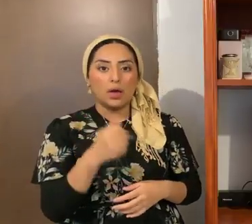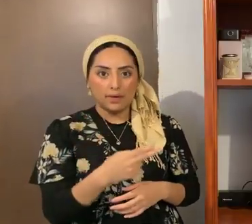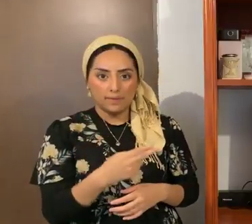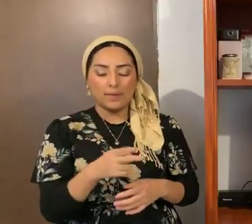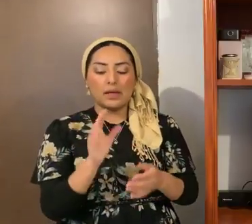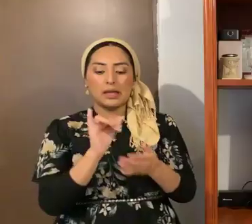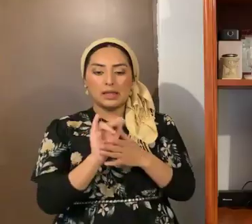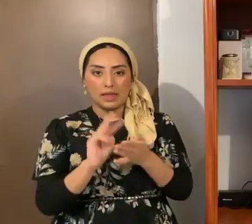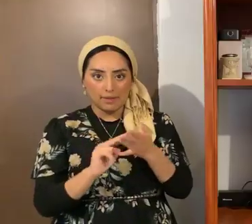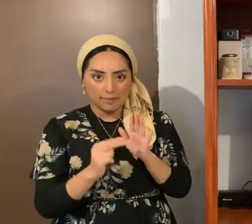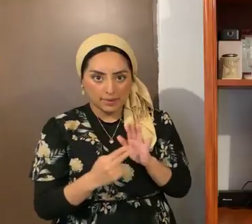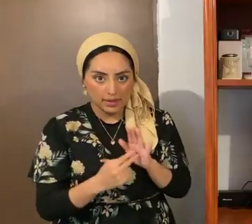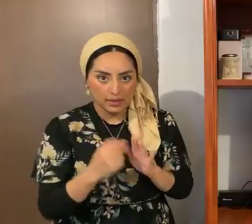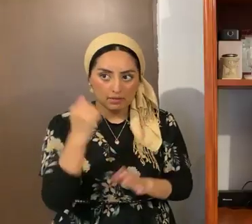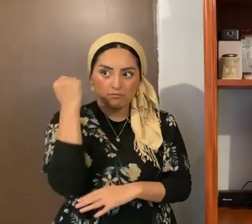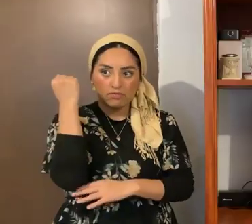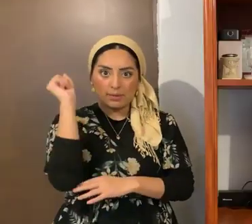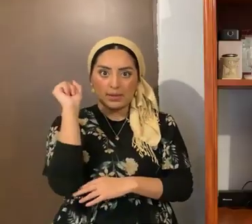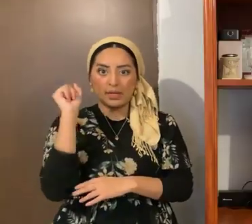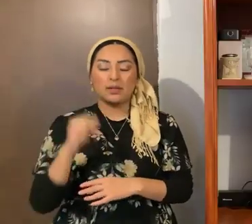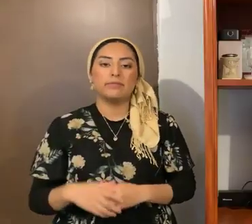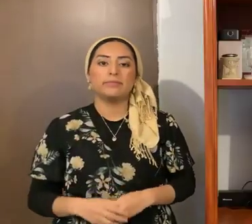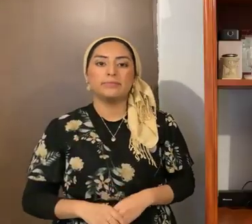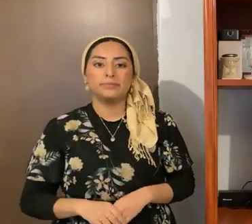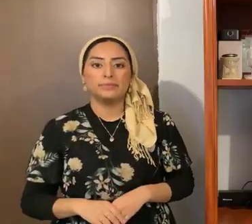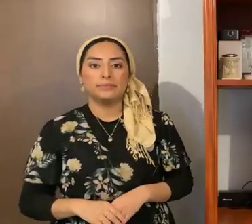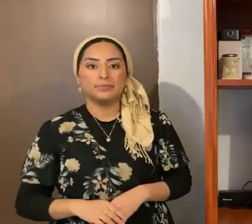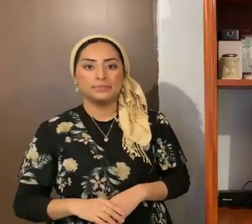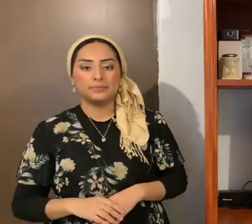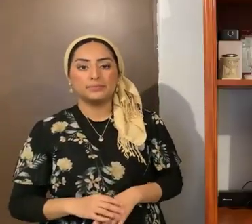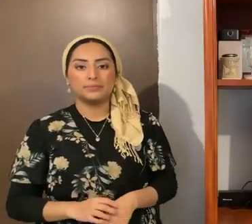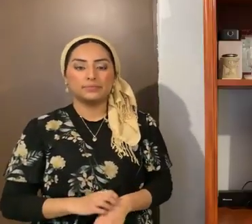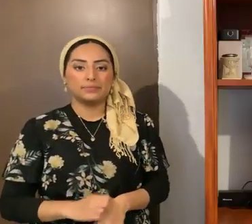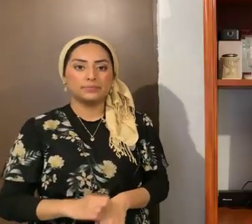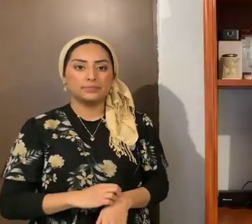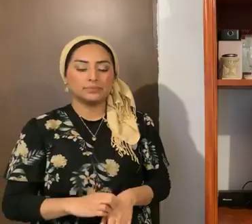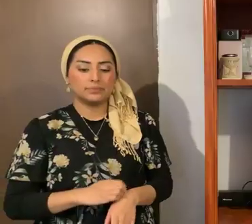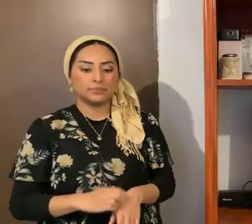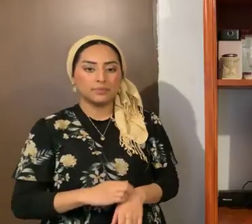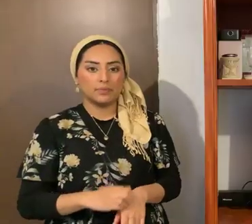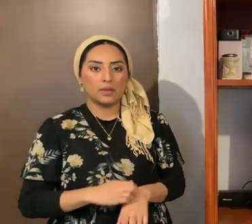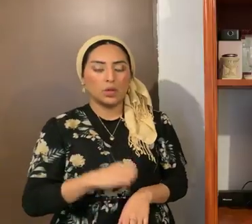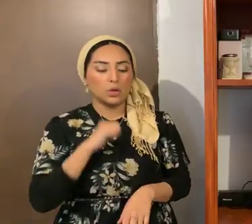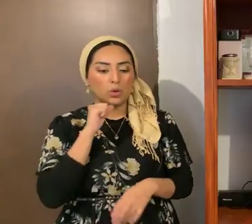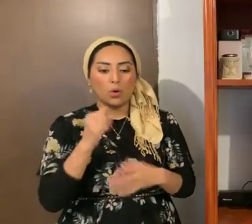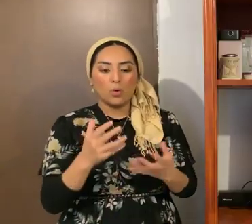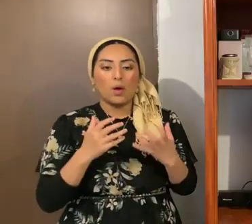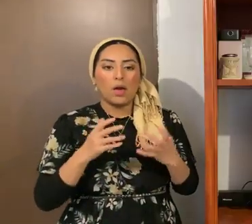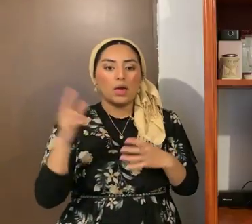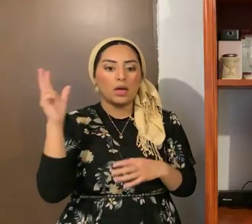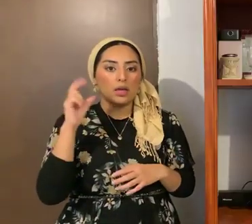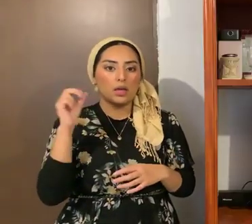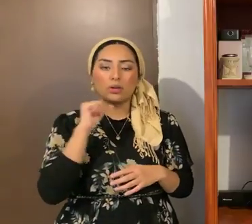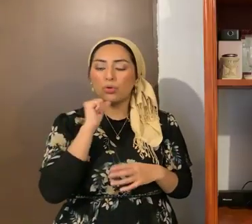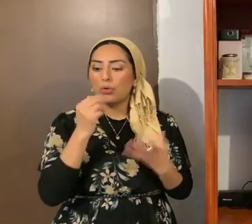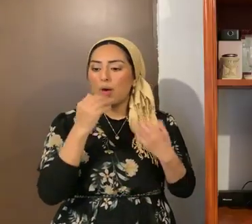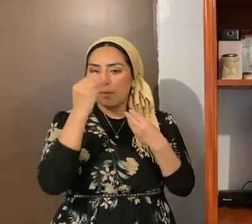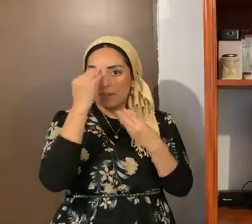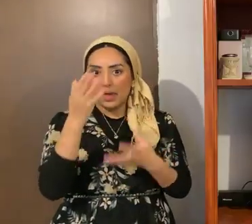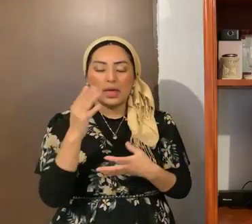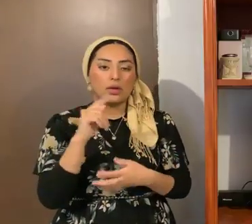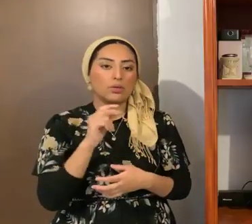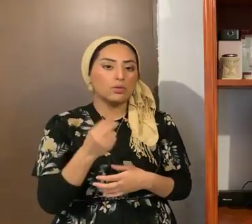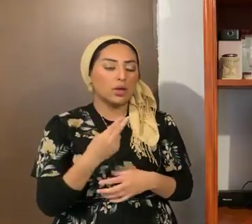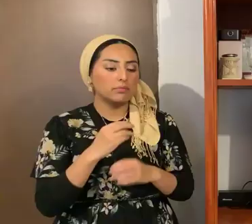Eso significa rebelión o rebeldes. Personas que no quieren escuchar ni obedecer la